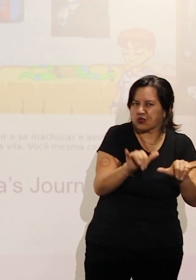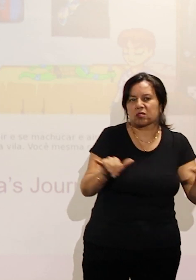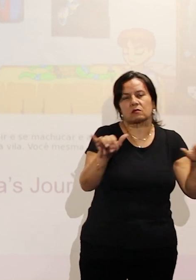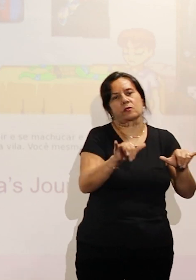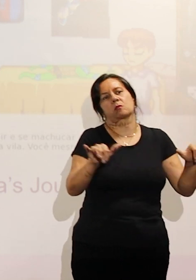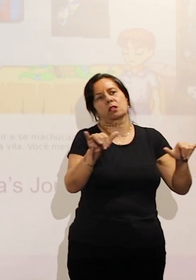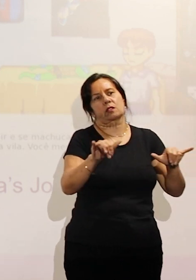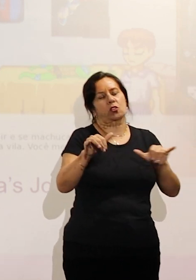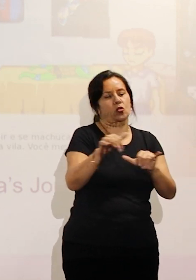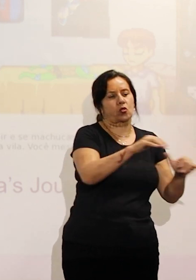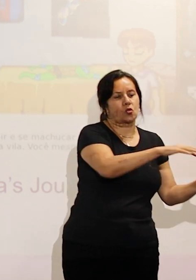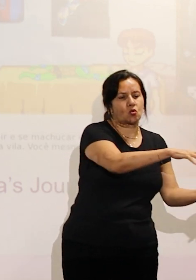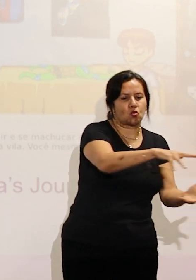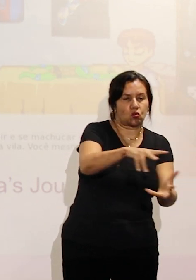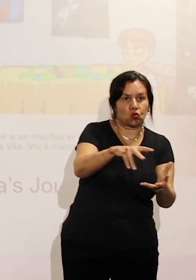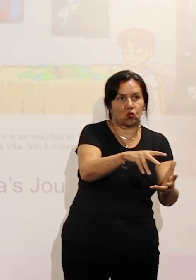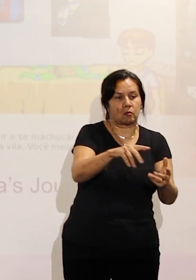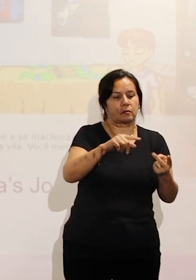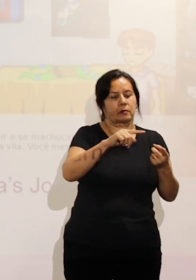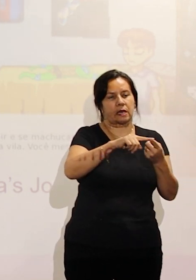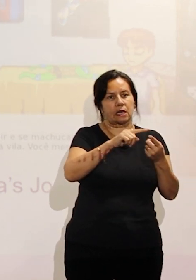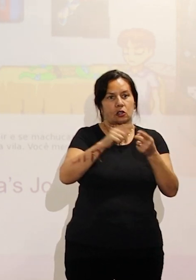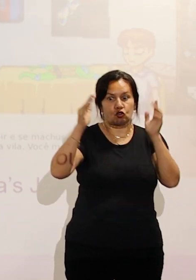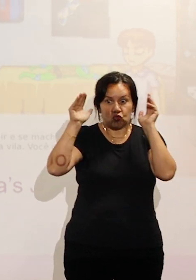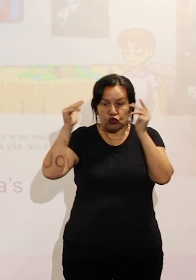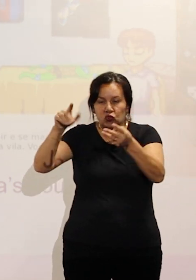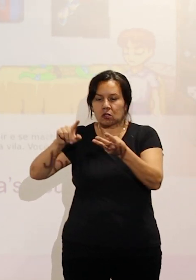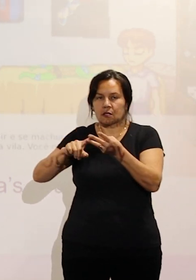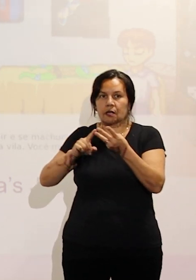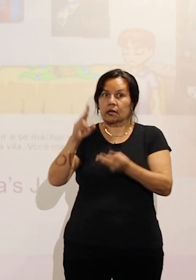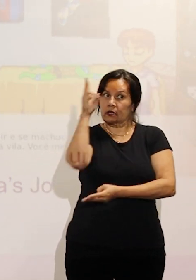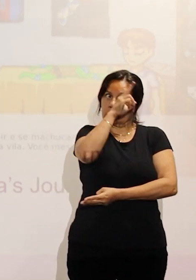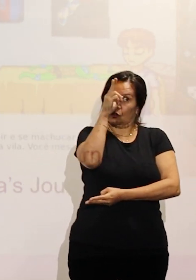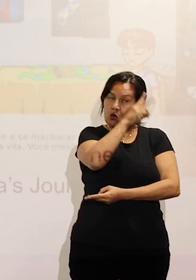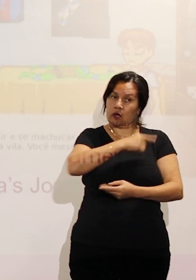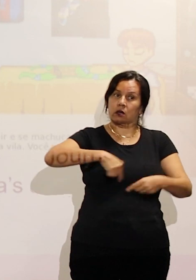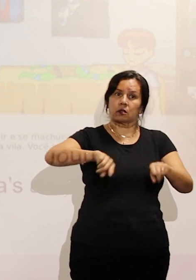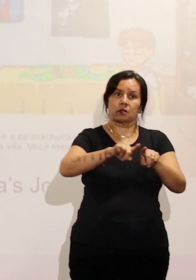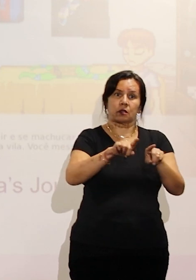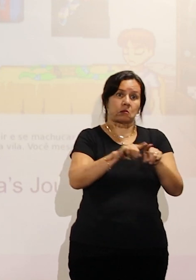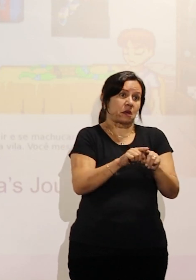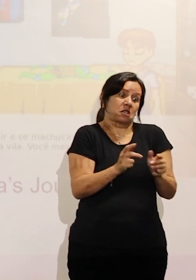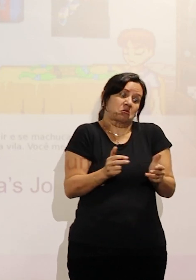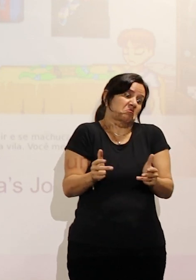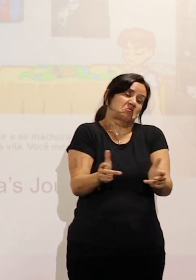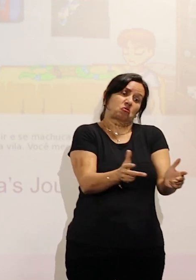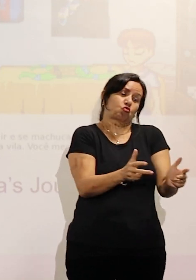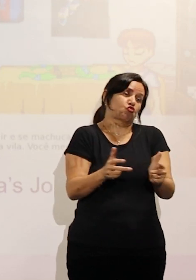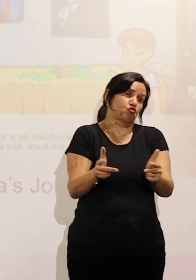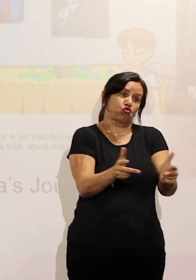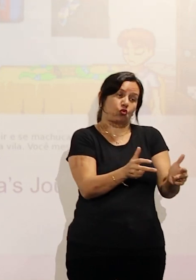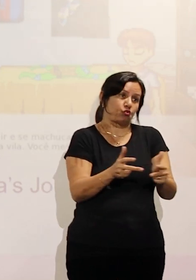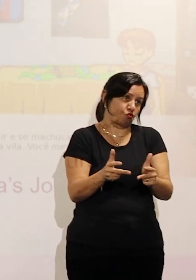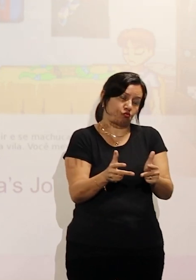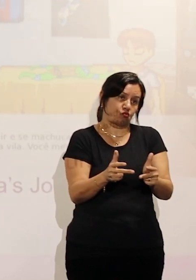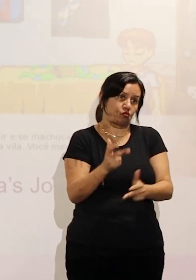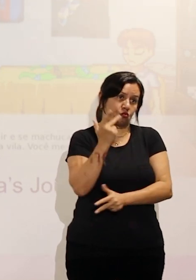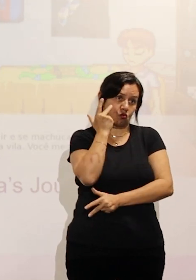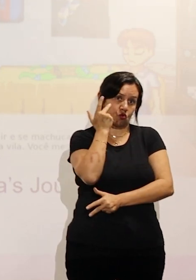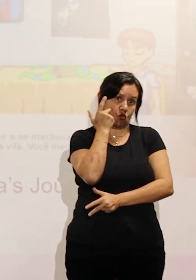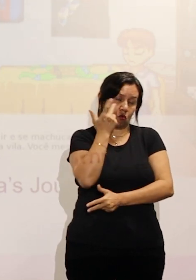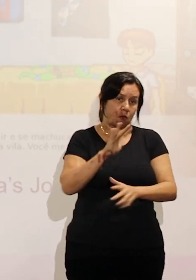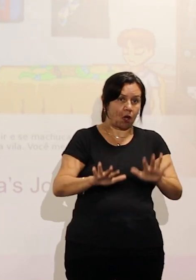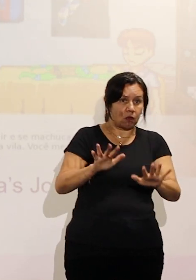né, do objetivo do jogo, da história, mas também da jogabilidade em si. Então, você vai ter uma barra